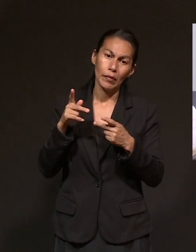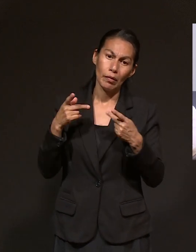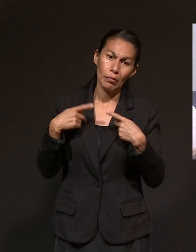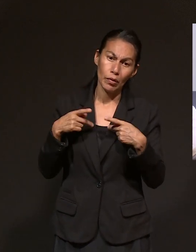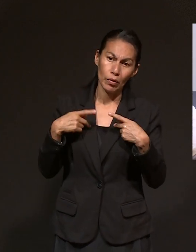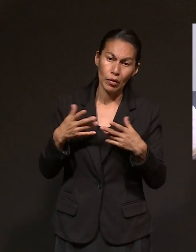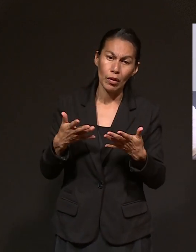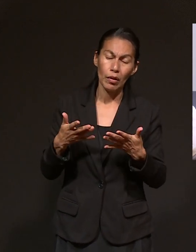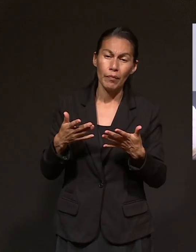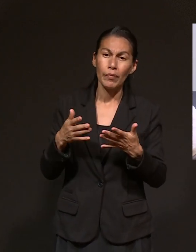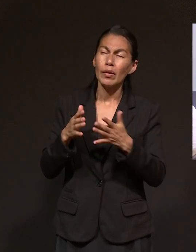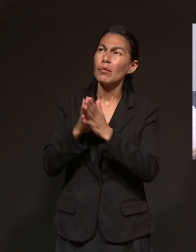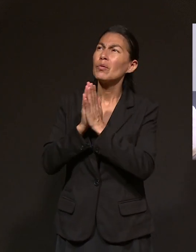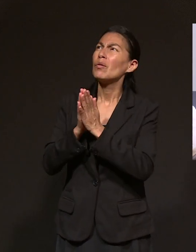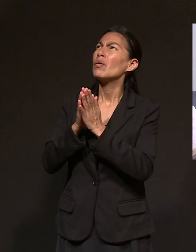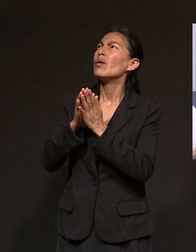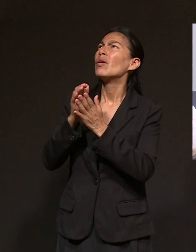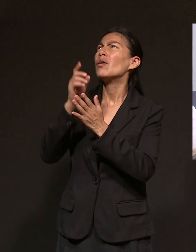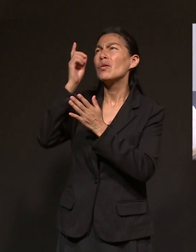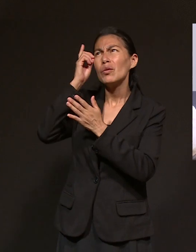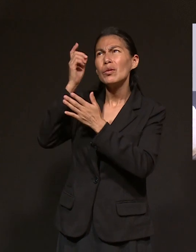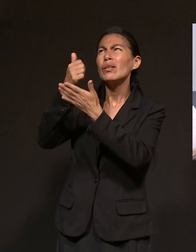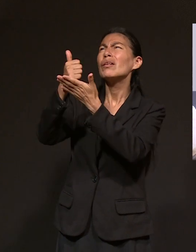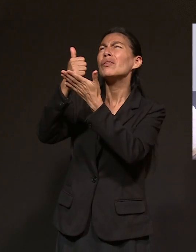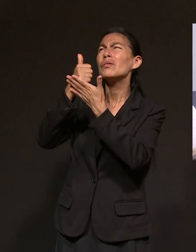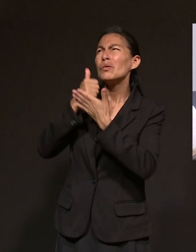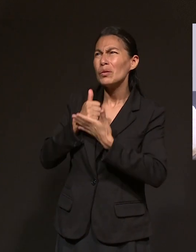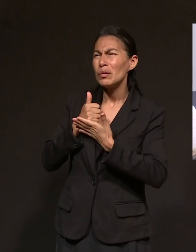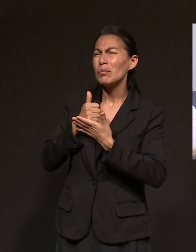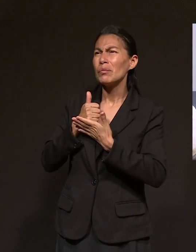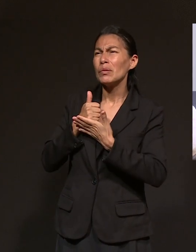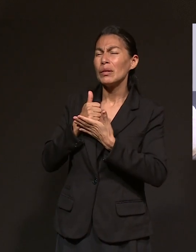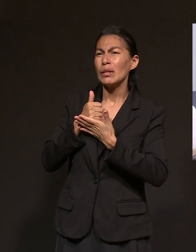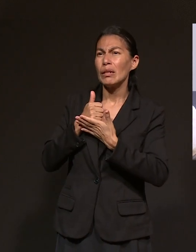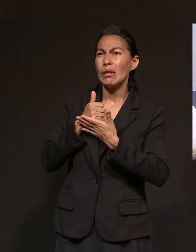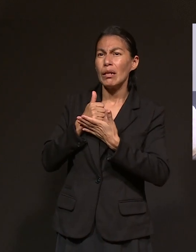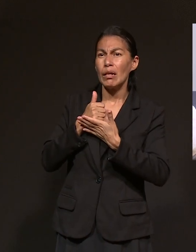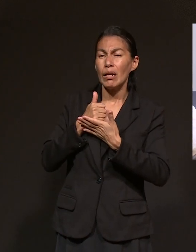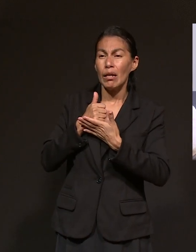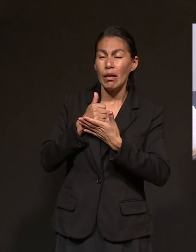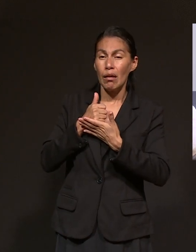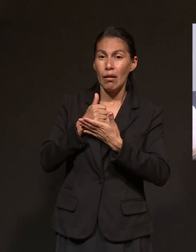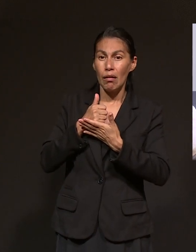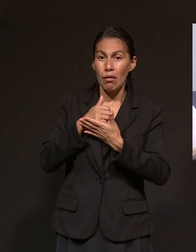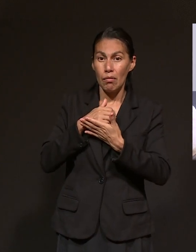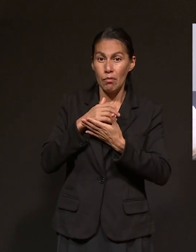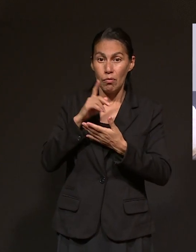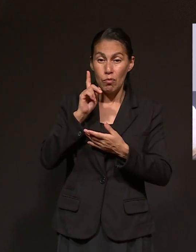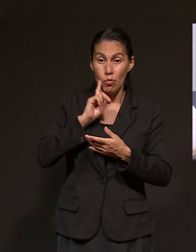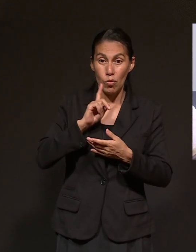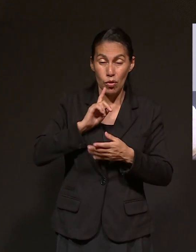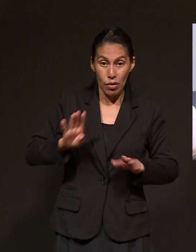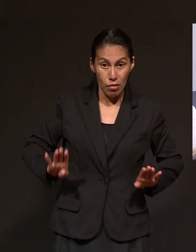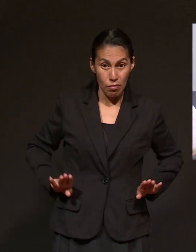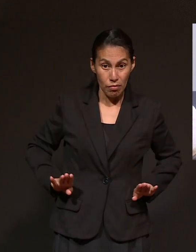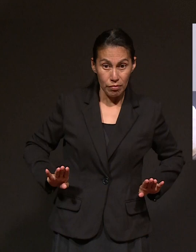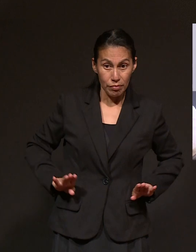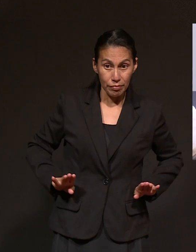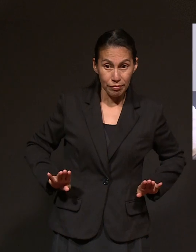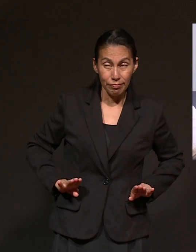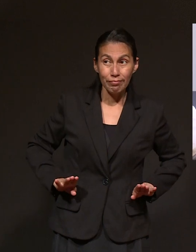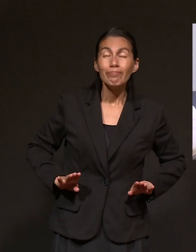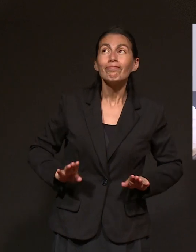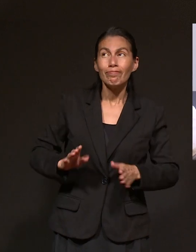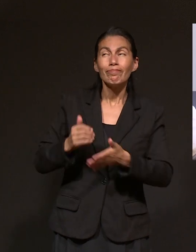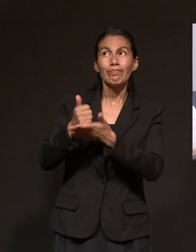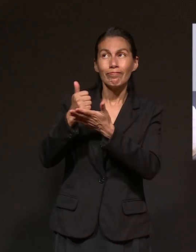personal que no compartí yo con nadie. Que Dios me ayudara a encontrar esa pareja que me fuera a acercar a Él.